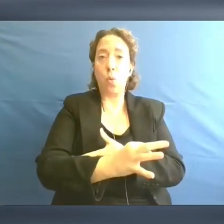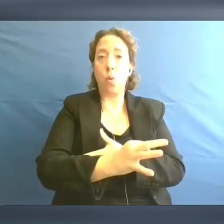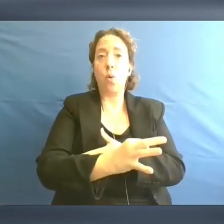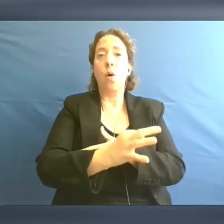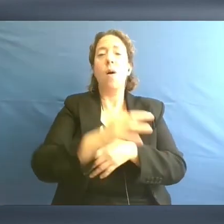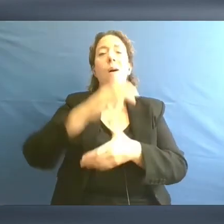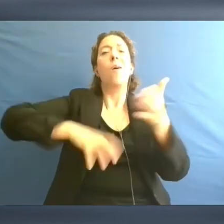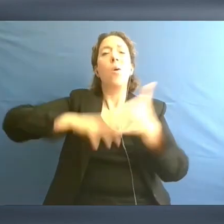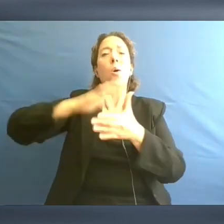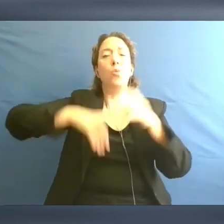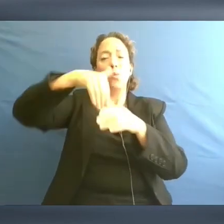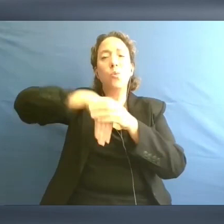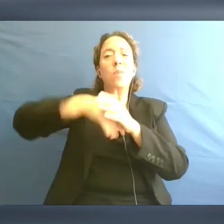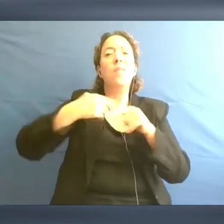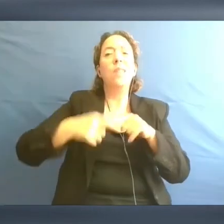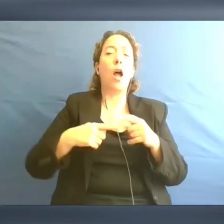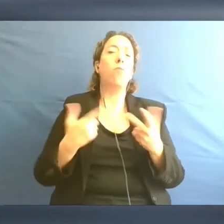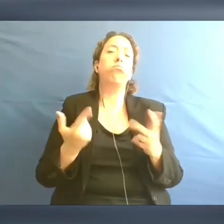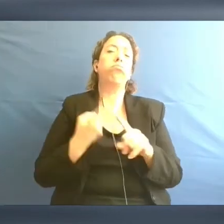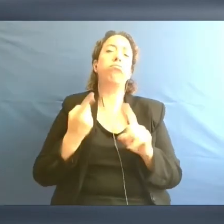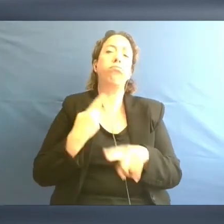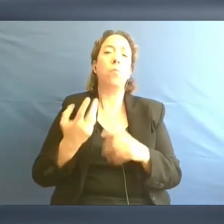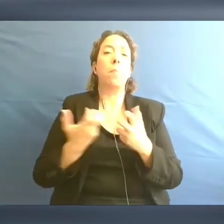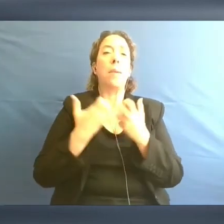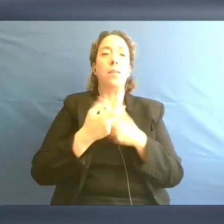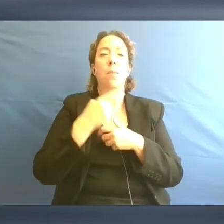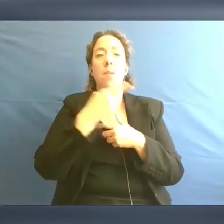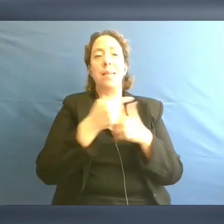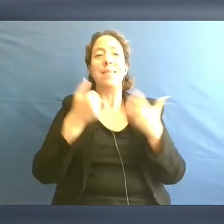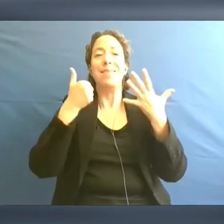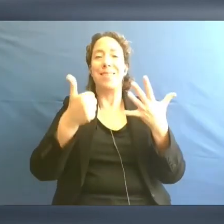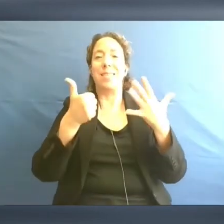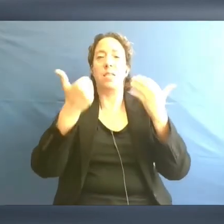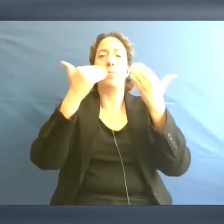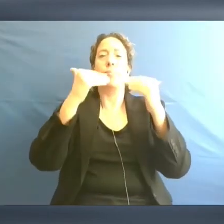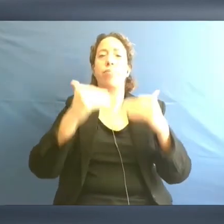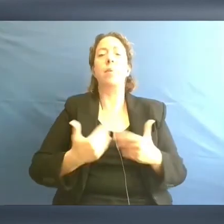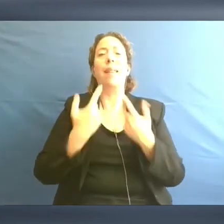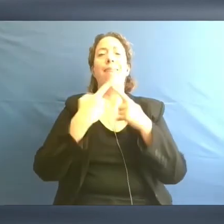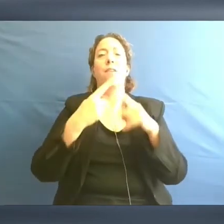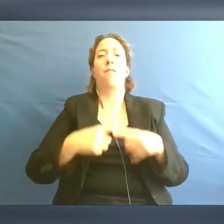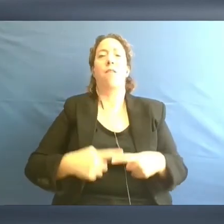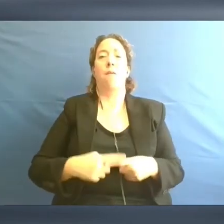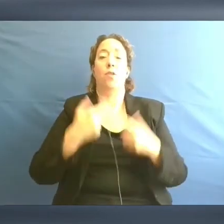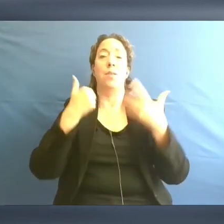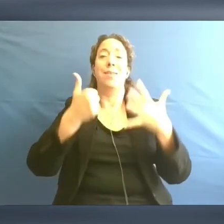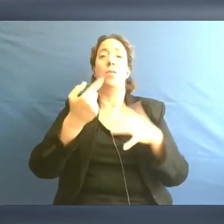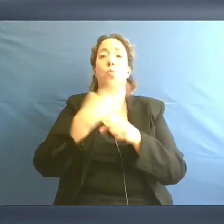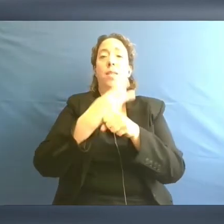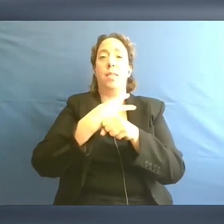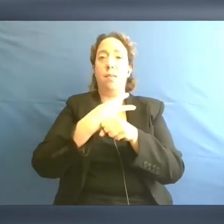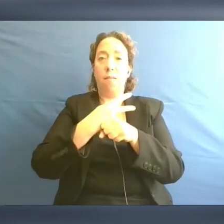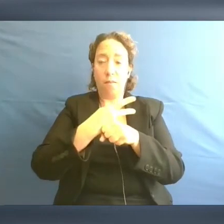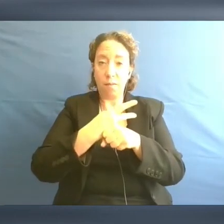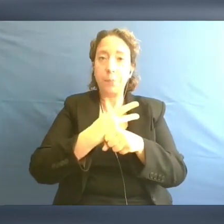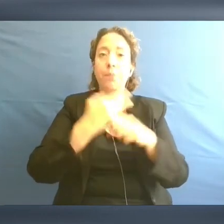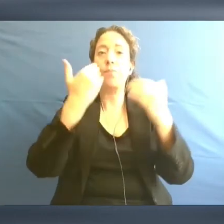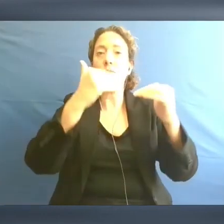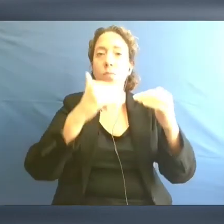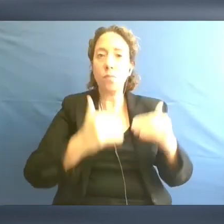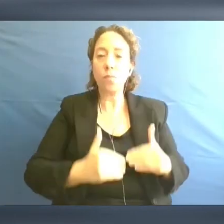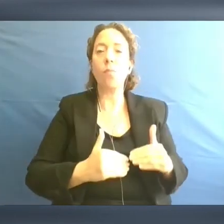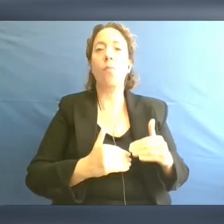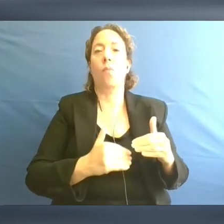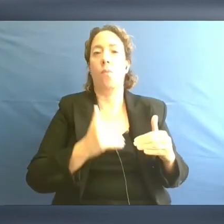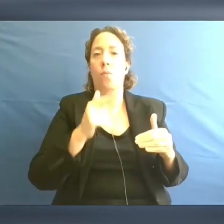rendu n'a pas grande importance, mais on a ici 6 implémentations différentes, donc 6 outils qui ont soumis